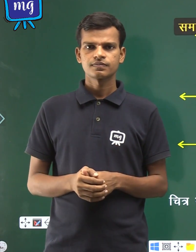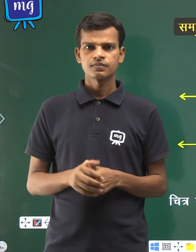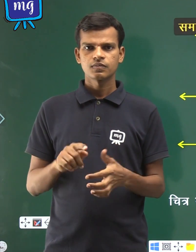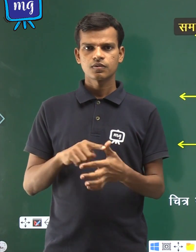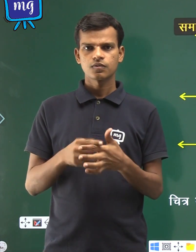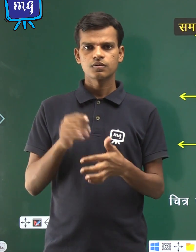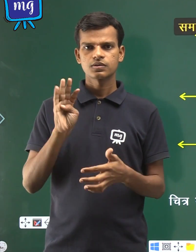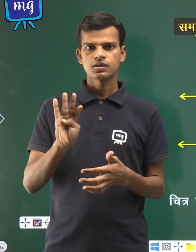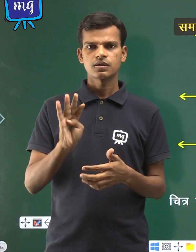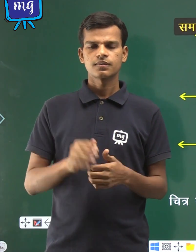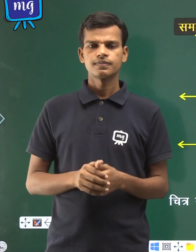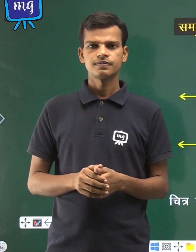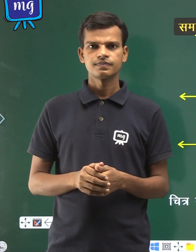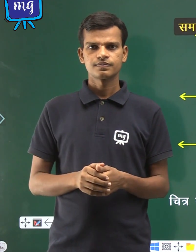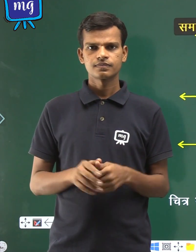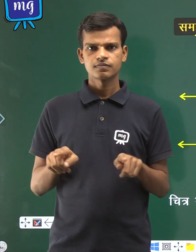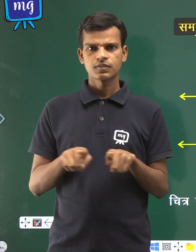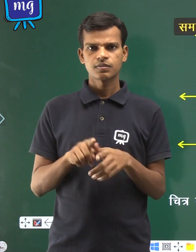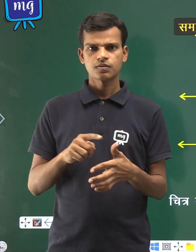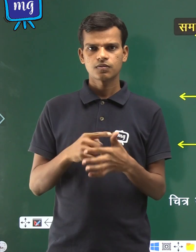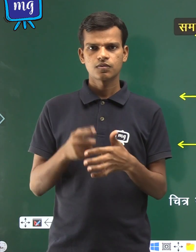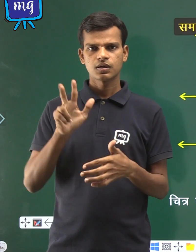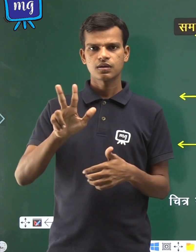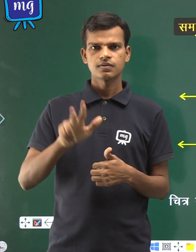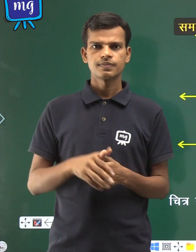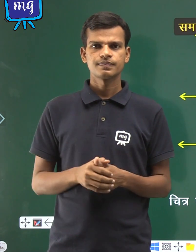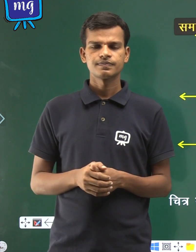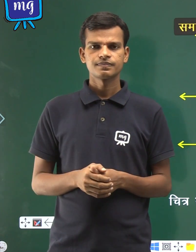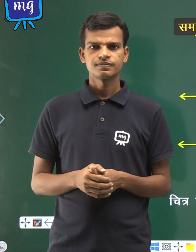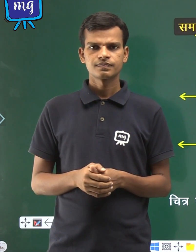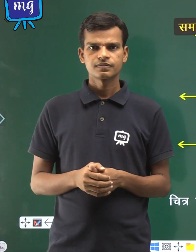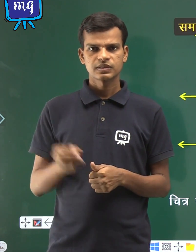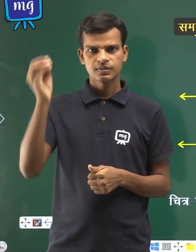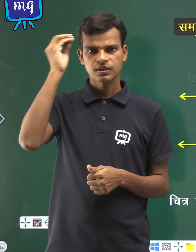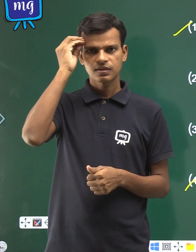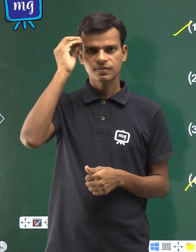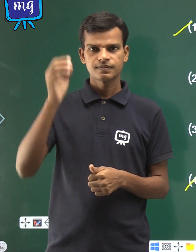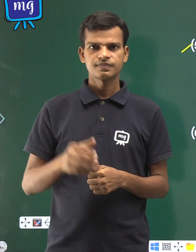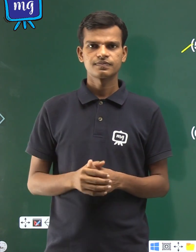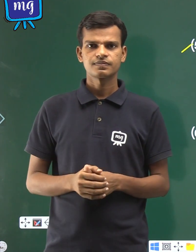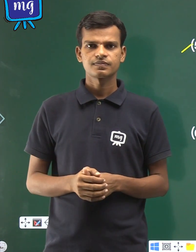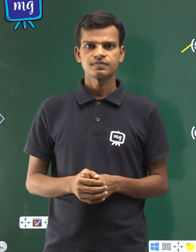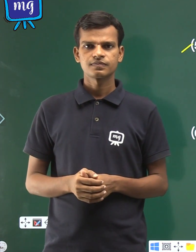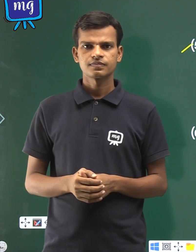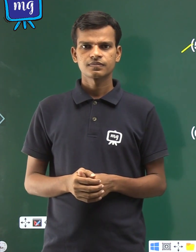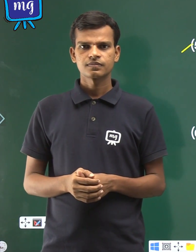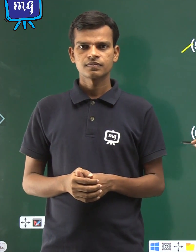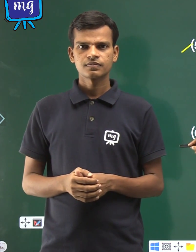कौन 4 बराबर कौन 8। समझ आ गया।